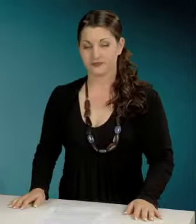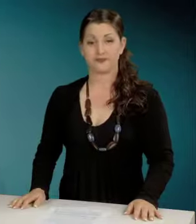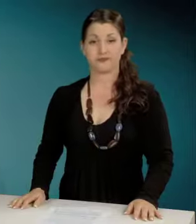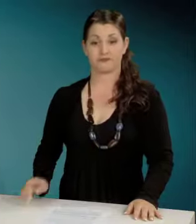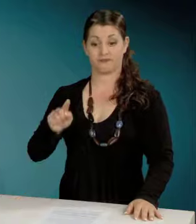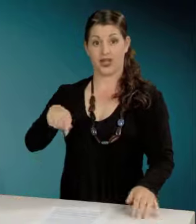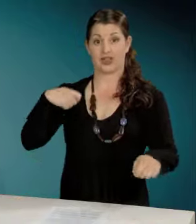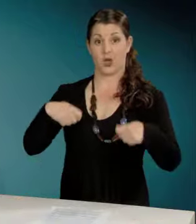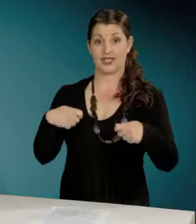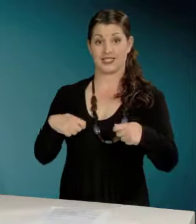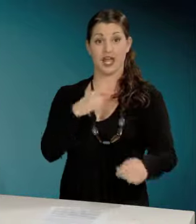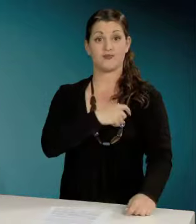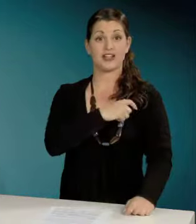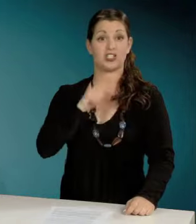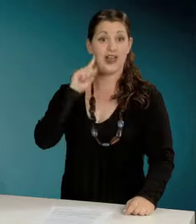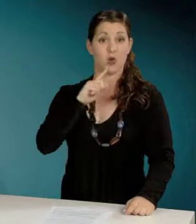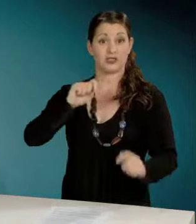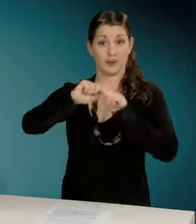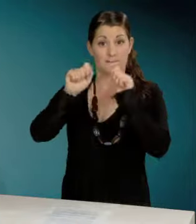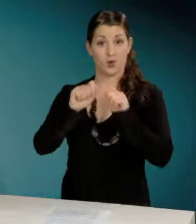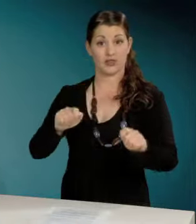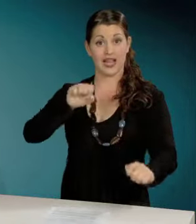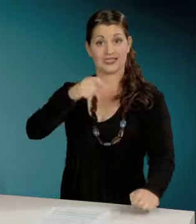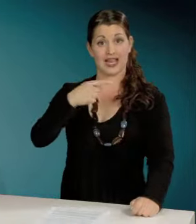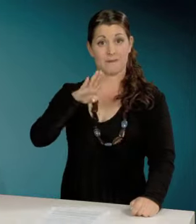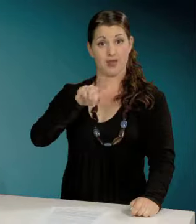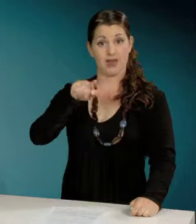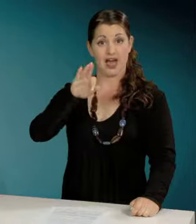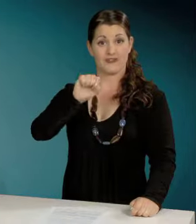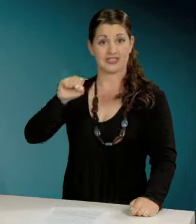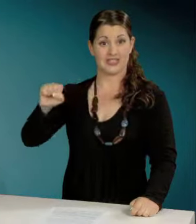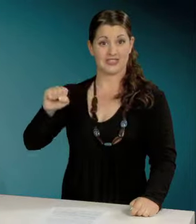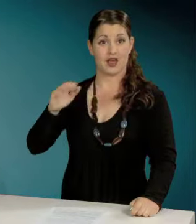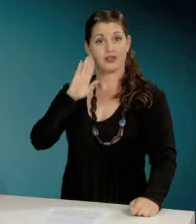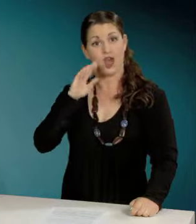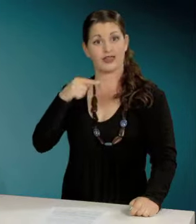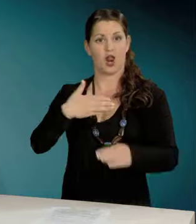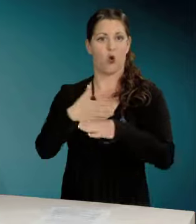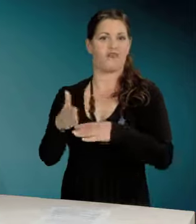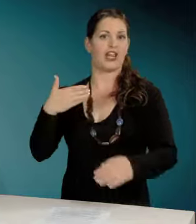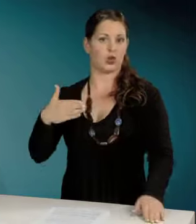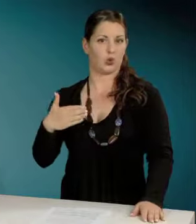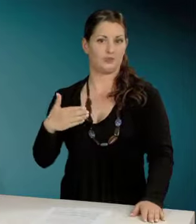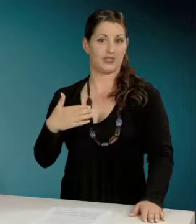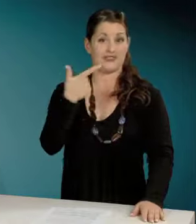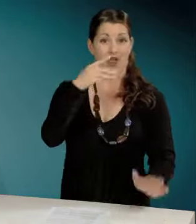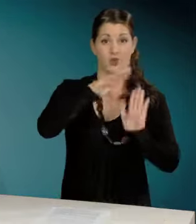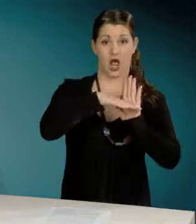am nächsten donnerstag hat der schweizerische gehörlosenbund sgb fss tag der offenen tür von 14